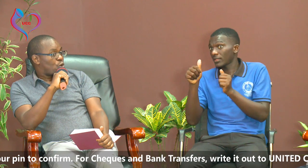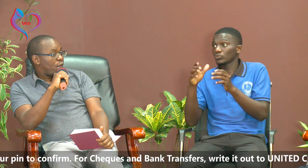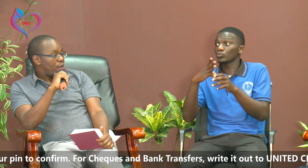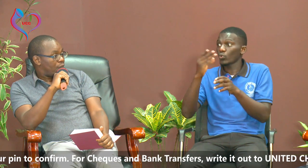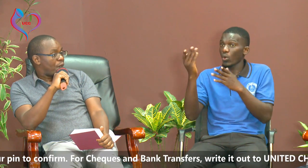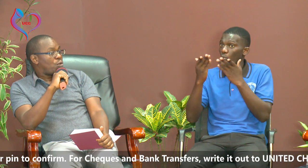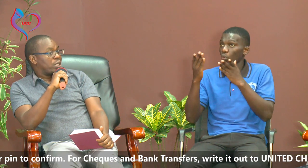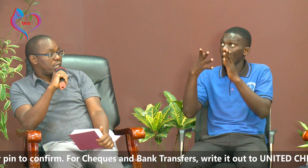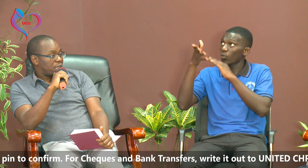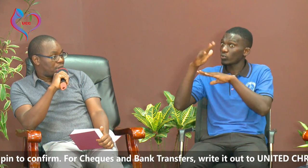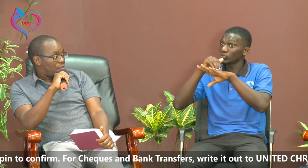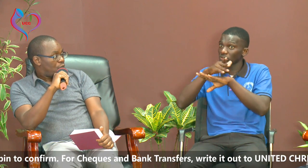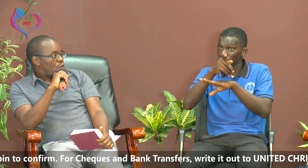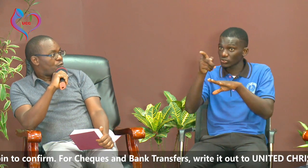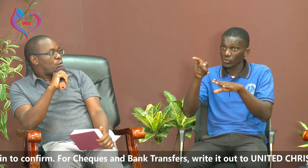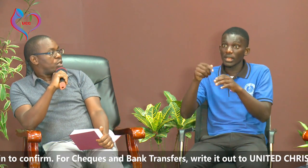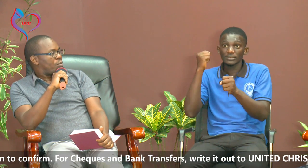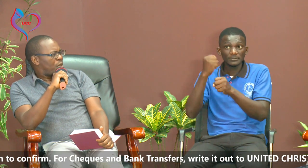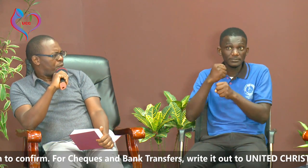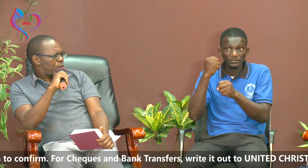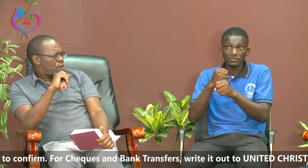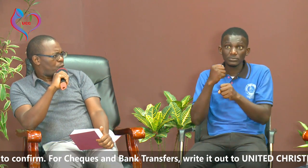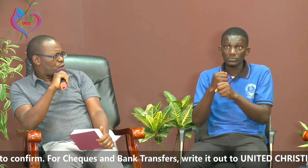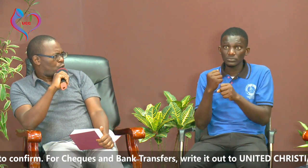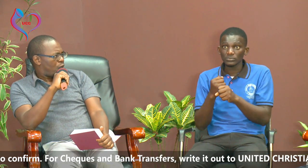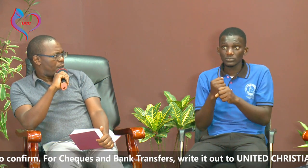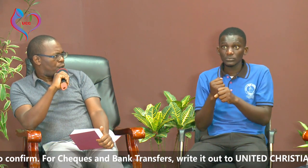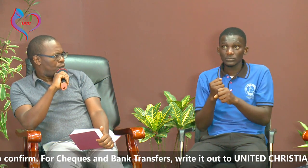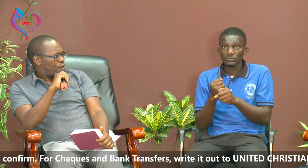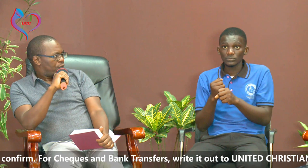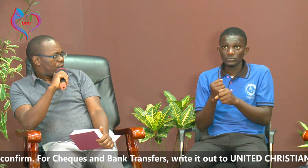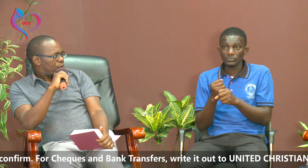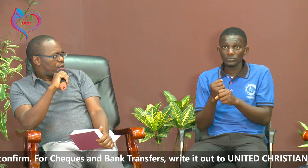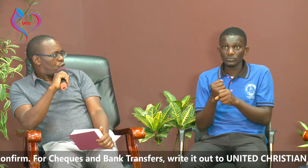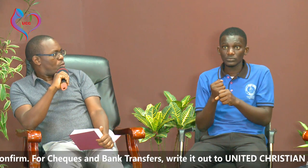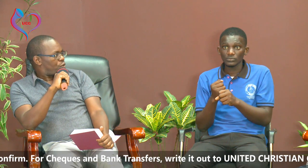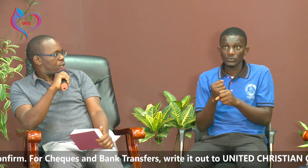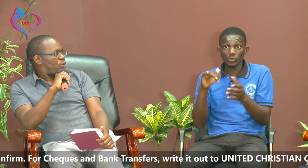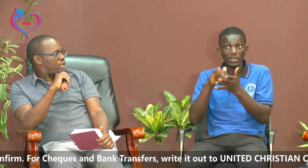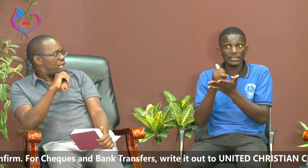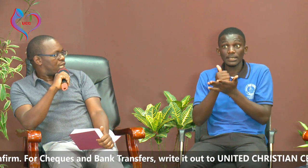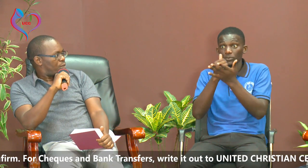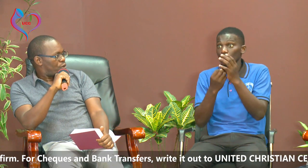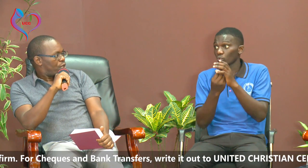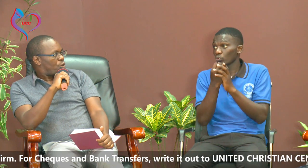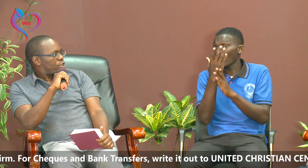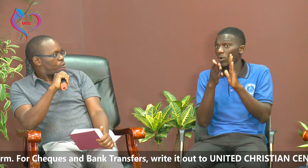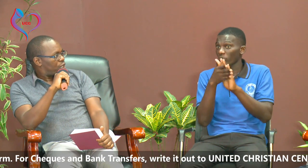chikola nga bwa kulidinze okudobozira mugalabe ebintu ebikola omuntu kula amangu joko mu corresponding eri ebyo corresponding